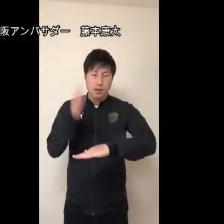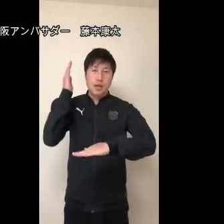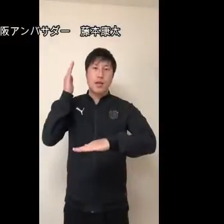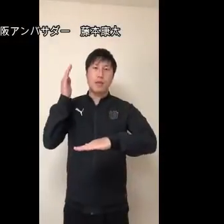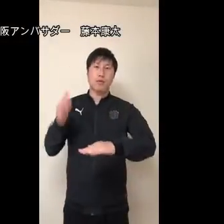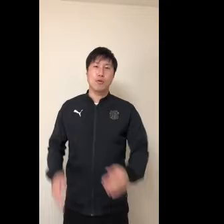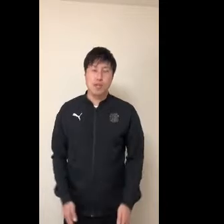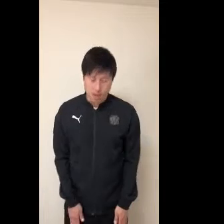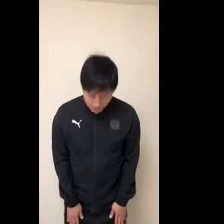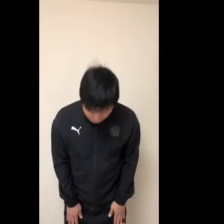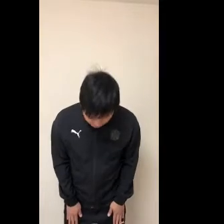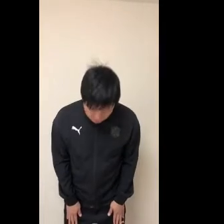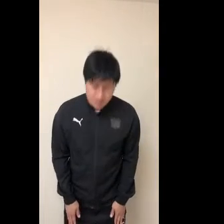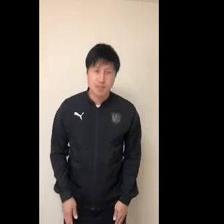ありがとうございます